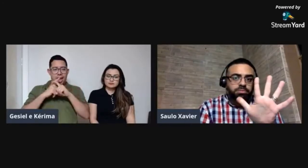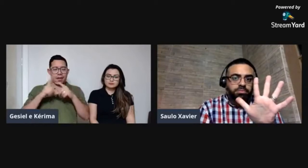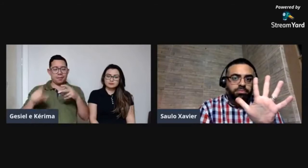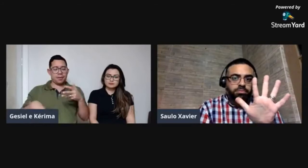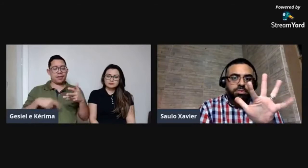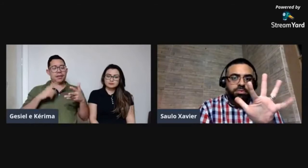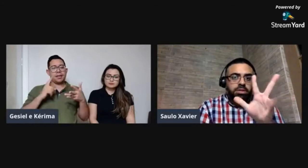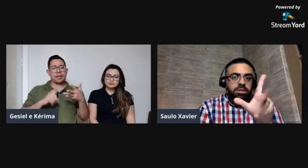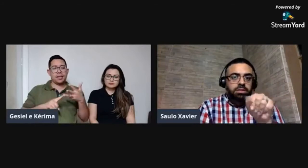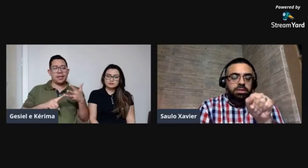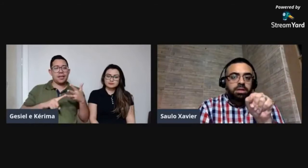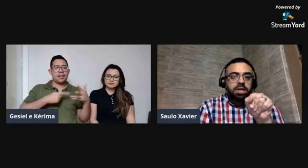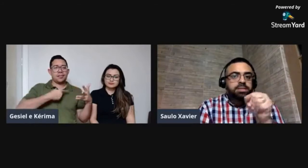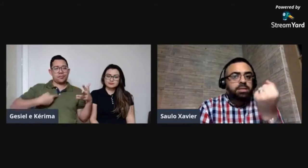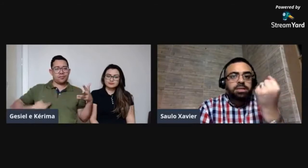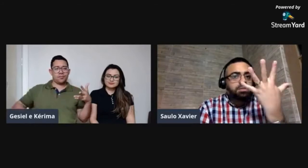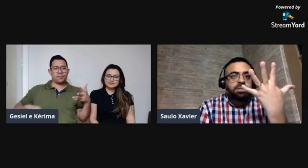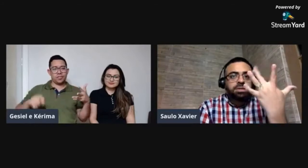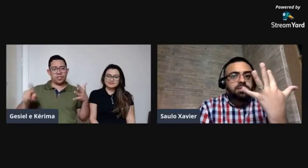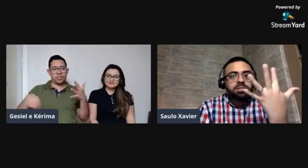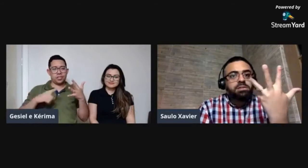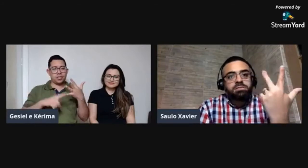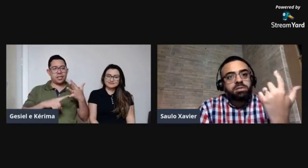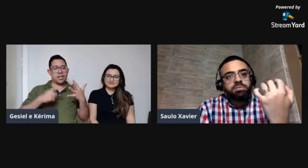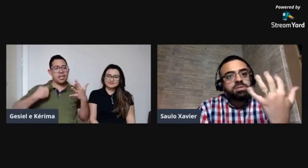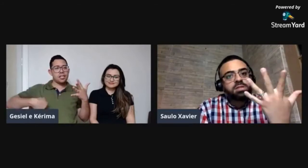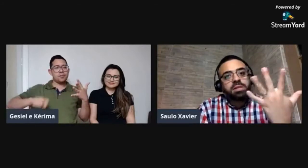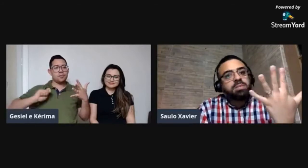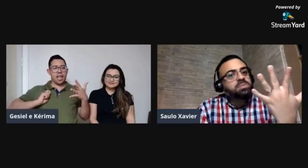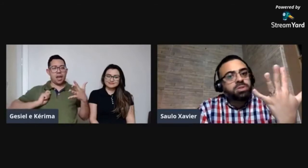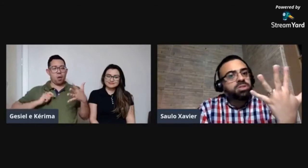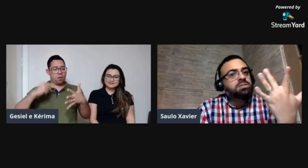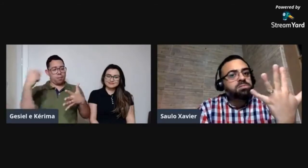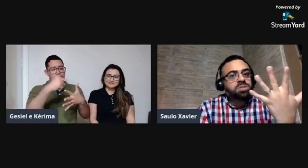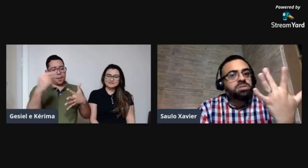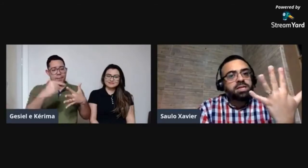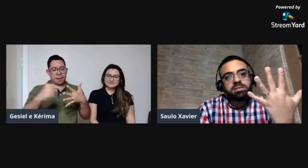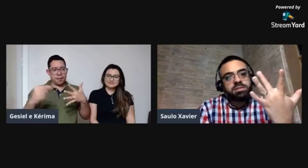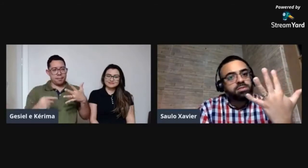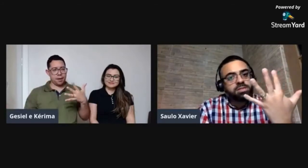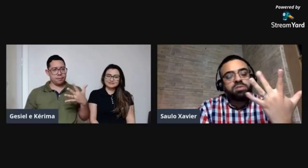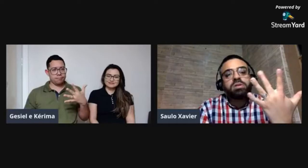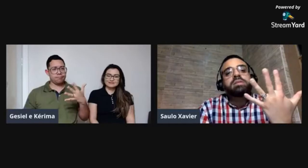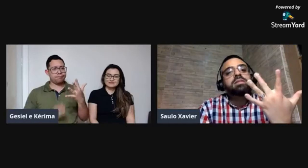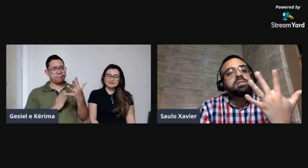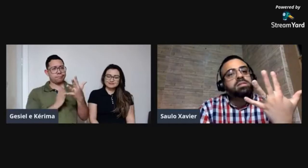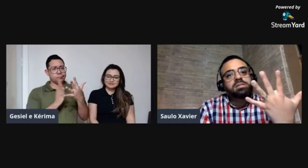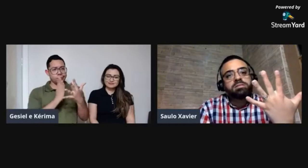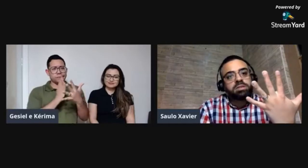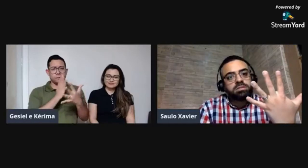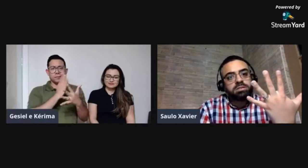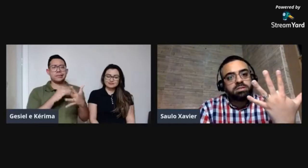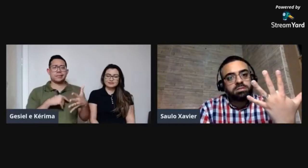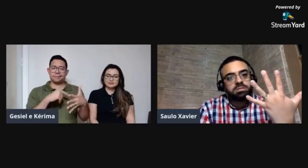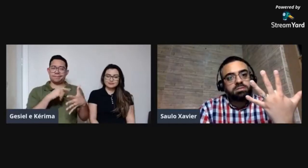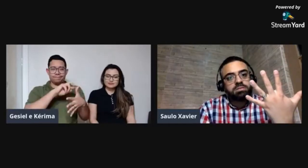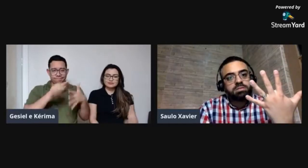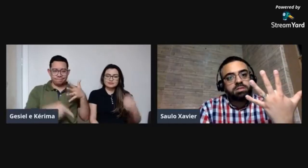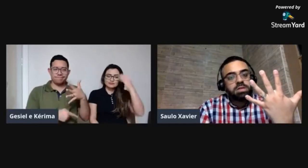espanhol. Essas aqui são as das 5 que você tem mais projetos missionários circulando nessas 5